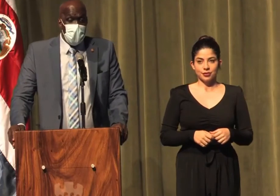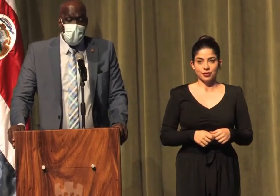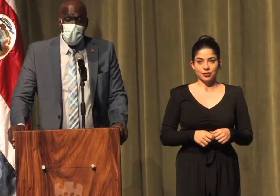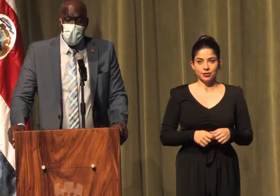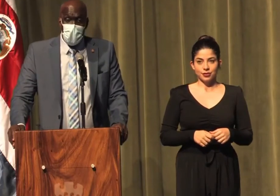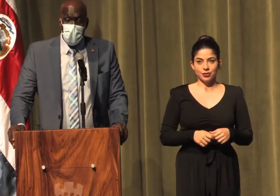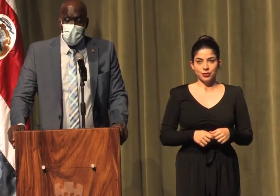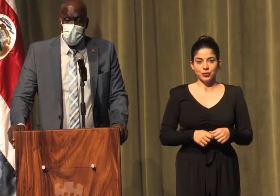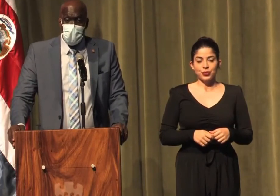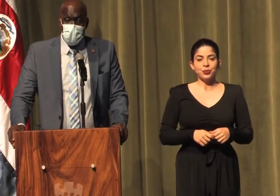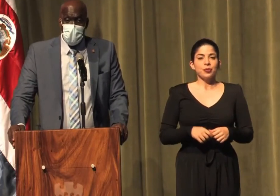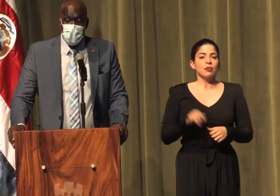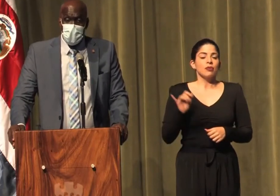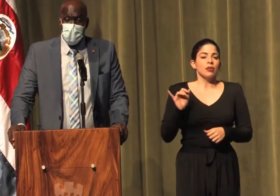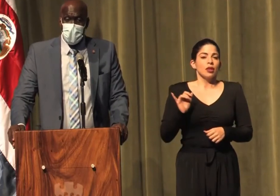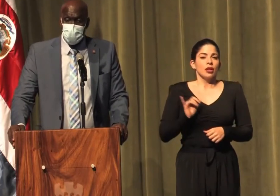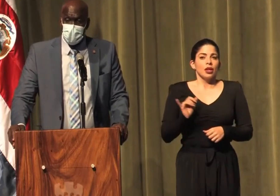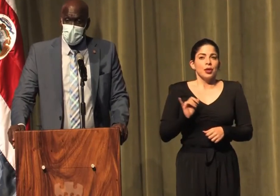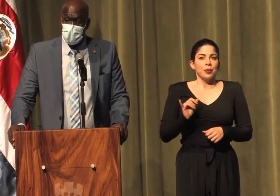Como